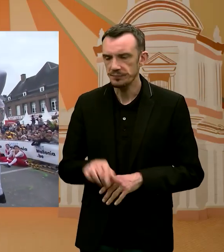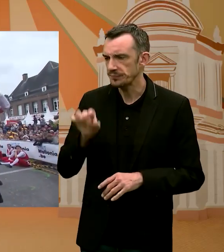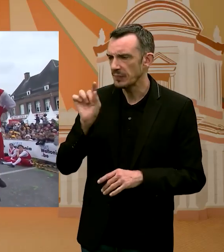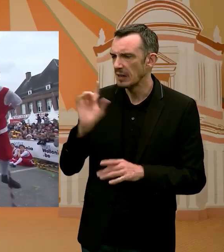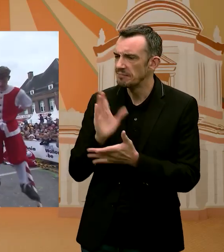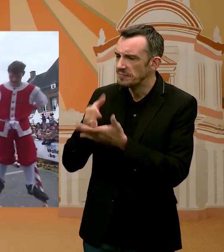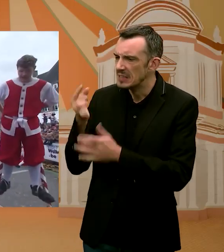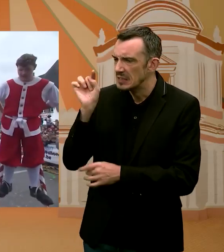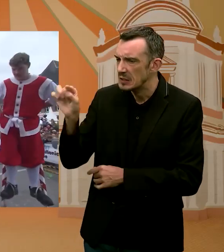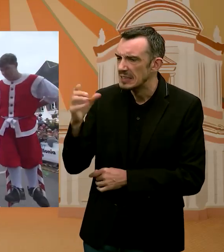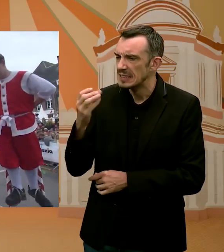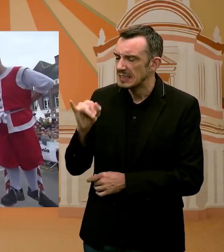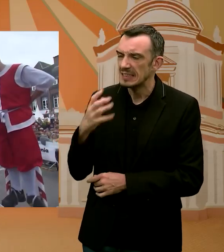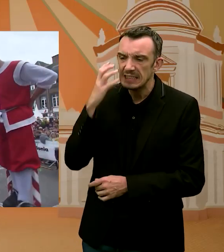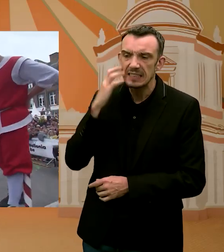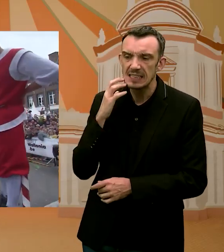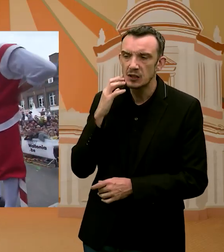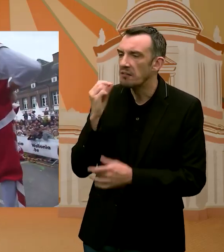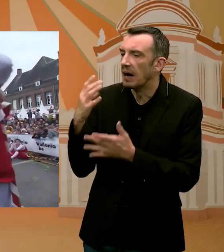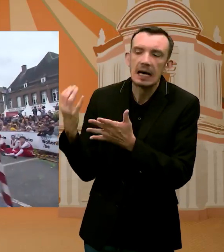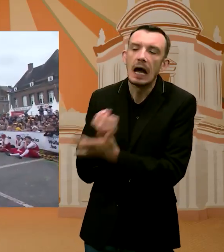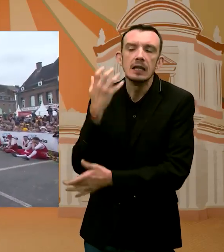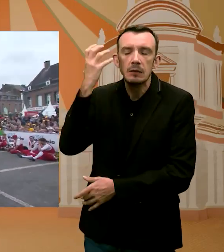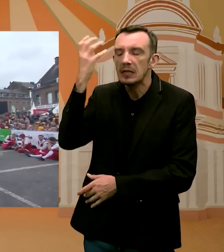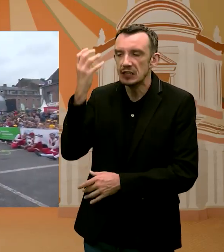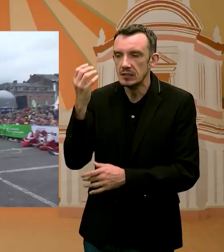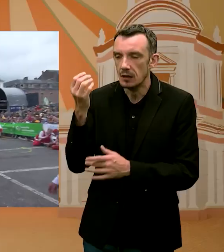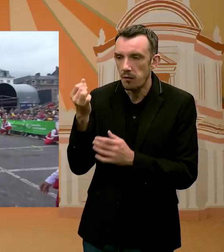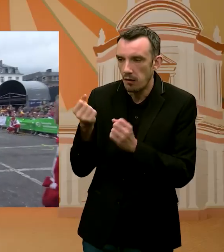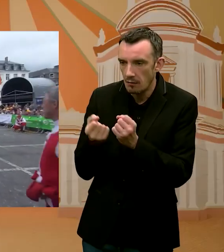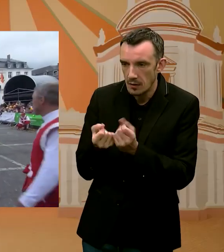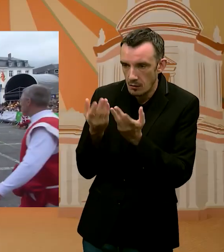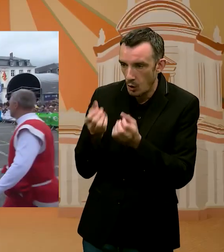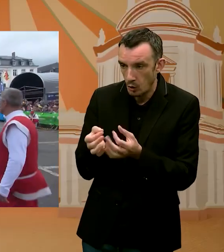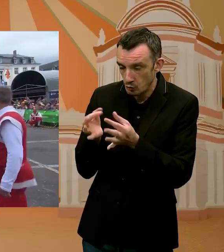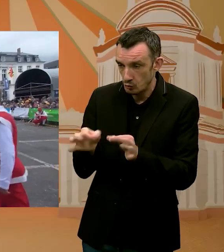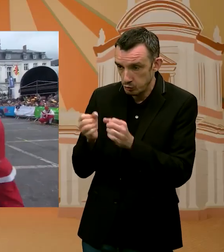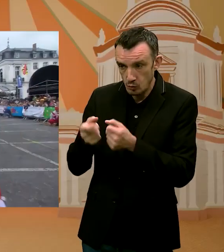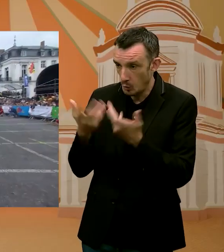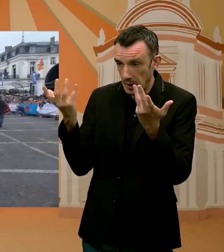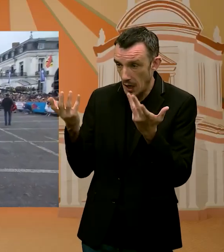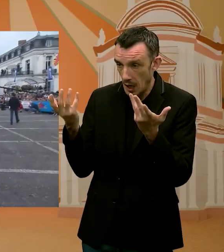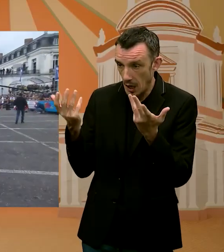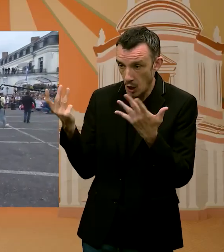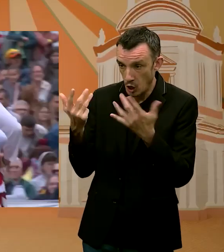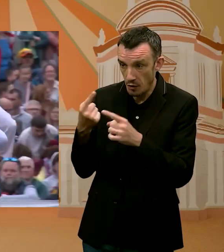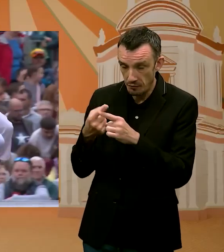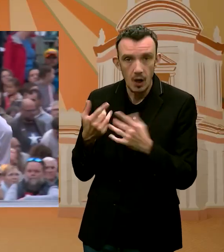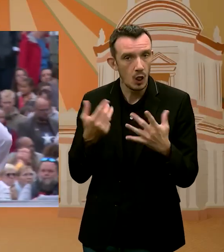si Christophe devait gagner, ça ferait combien? Il serait premier dans la famille, ça ferait 10, 9? 9. Mais voilà. C'est la 9e. Vous rajoutez celle